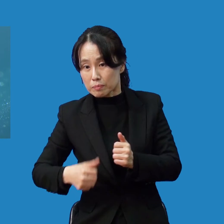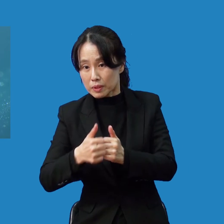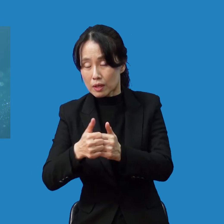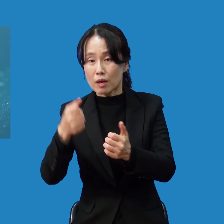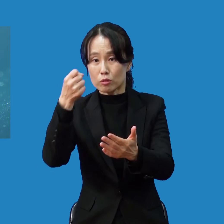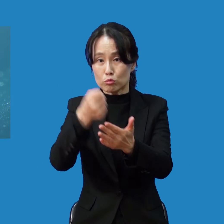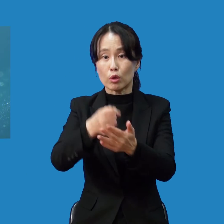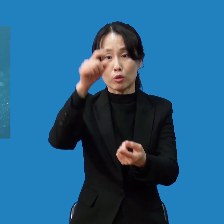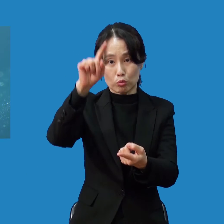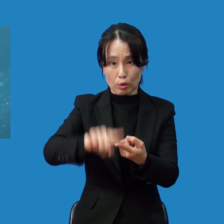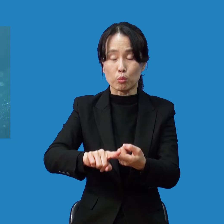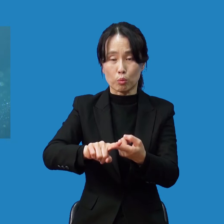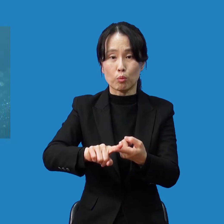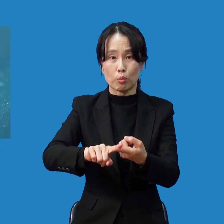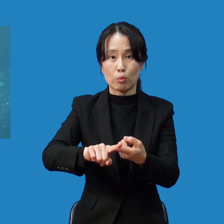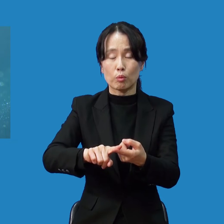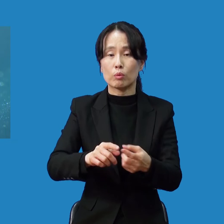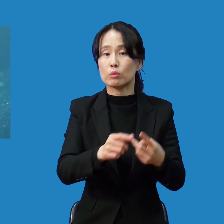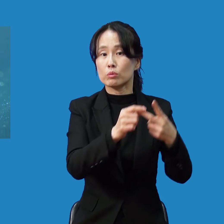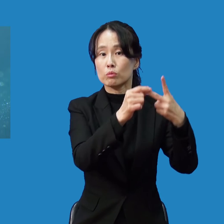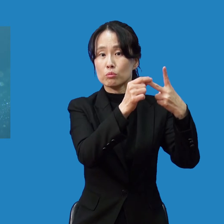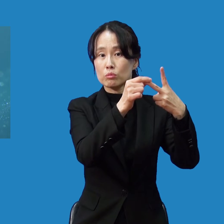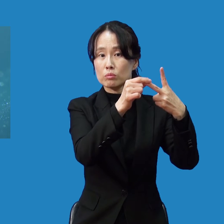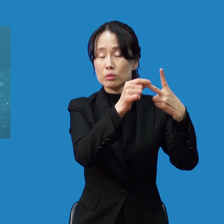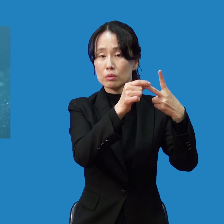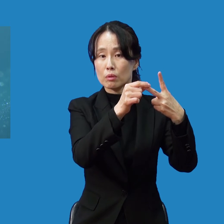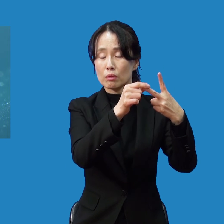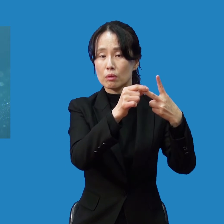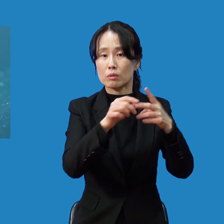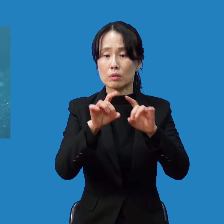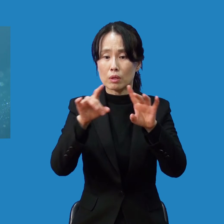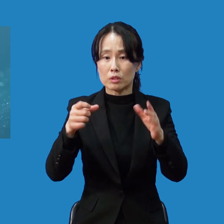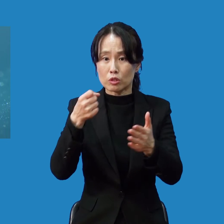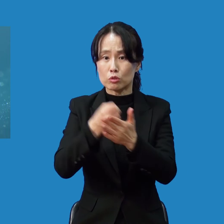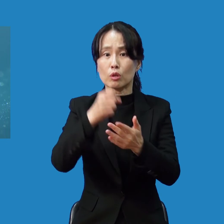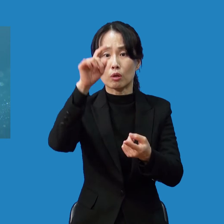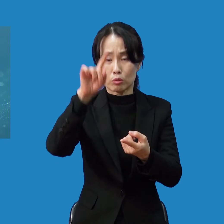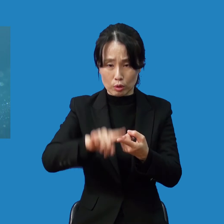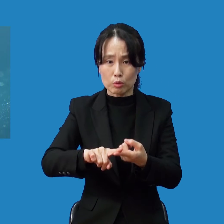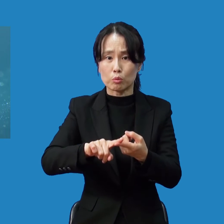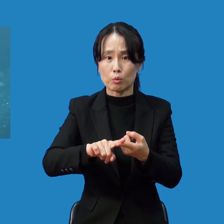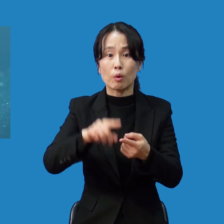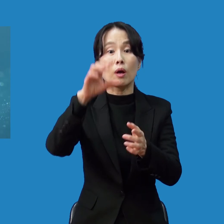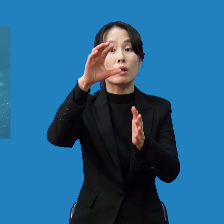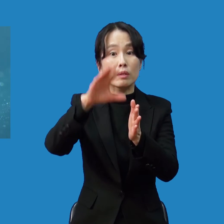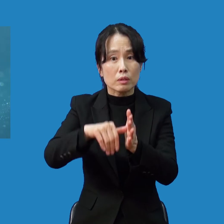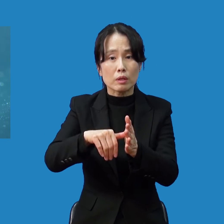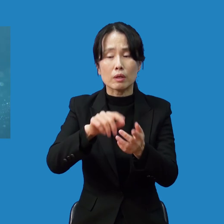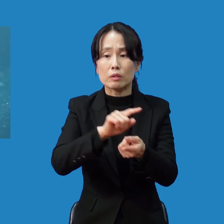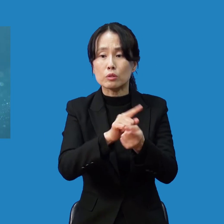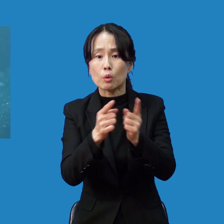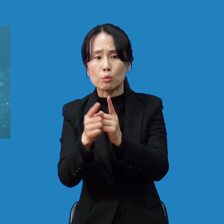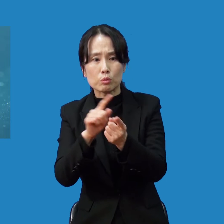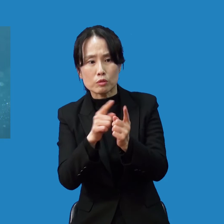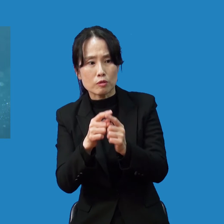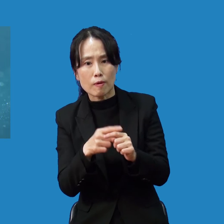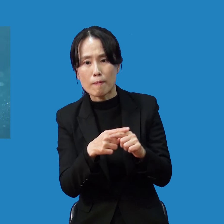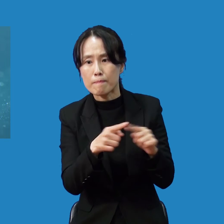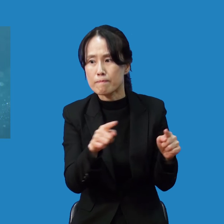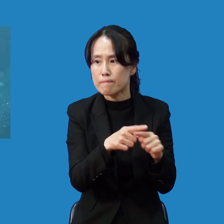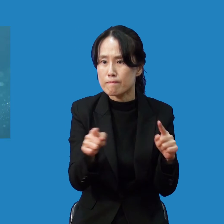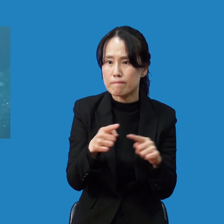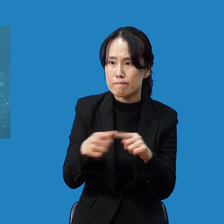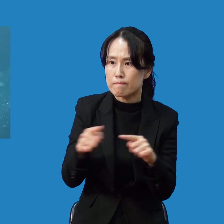결정한 대로 하면 된다. 두 번째는 그렇게 각자가 결정한 대로 이렇게 할 때에 서로를 비판하면